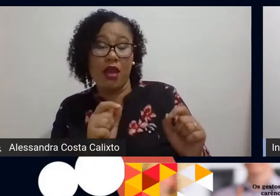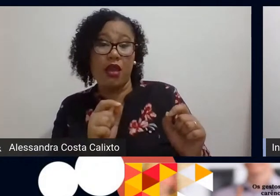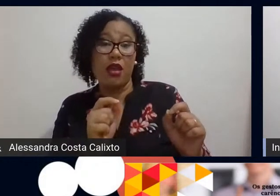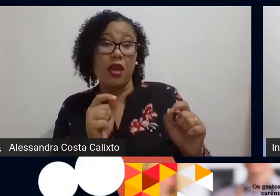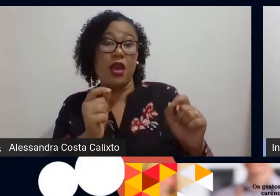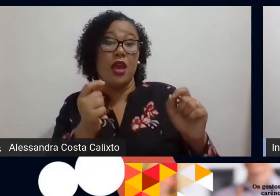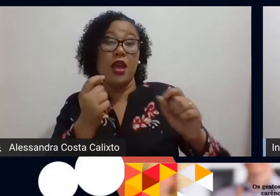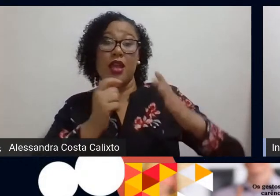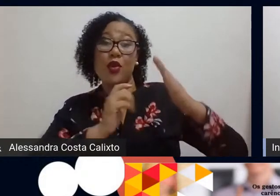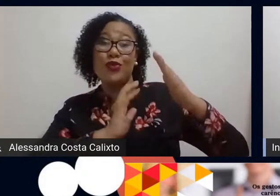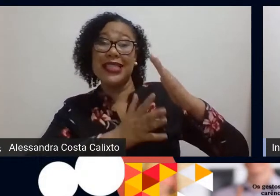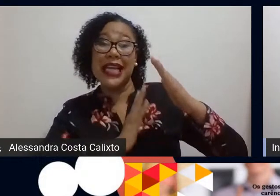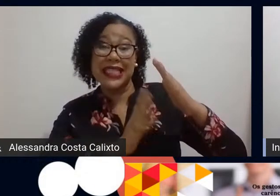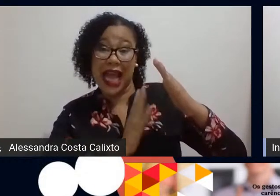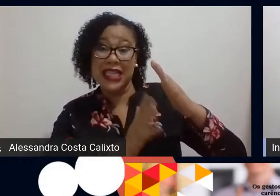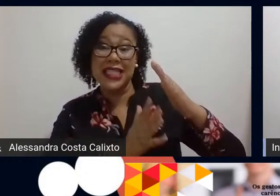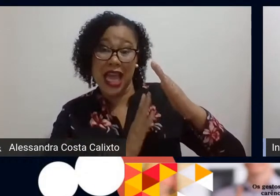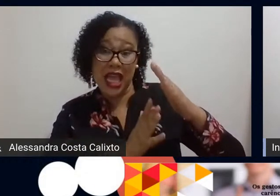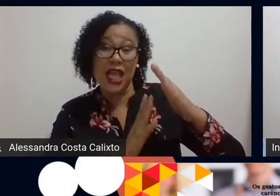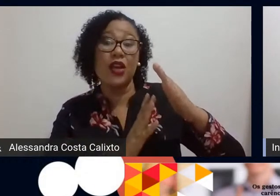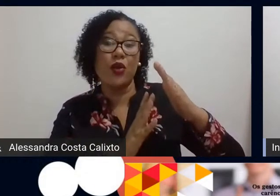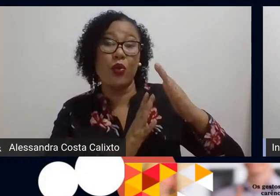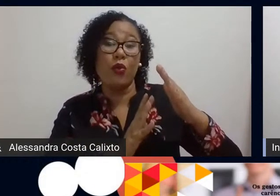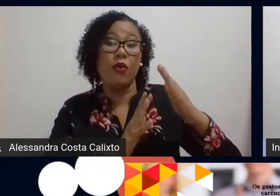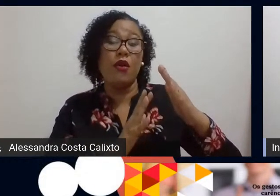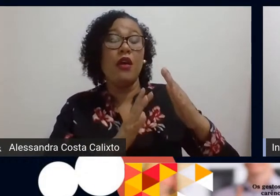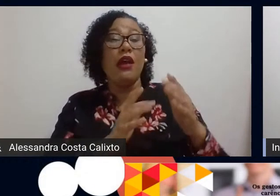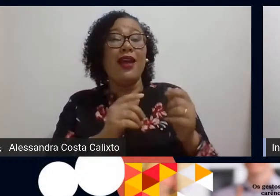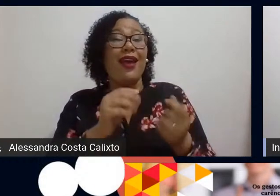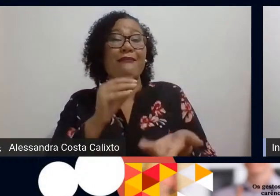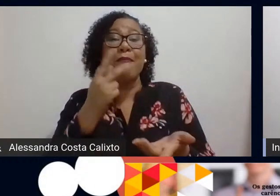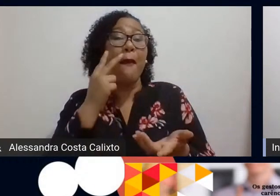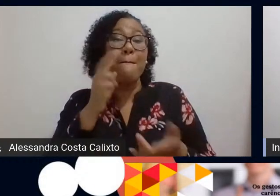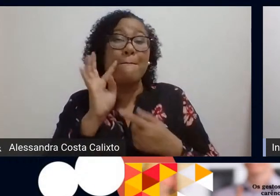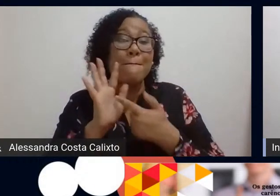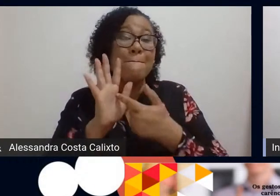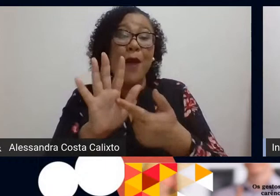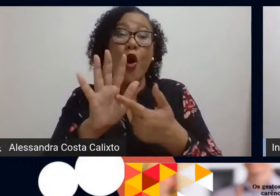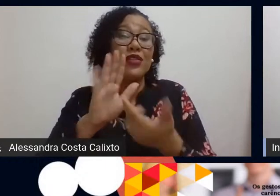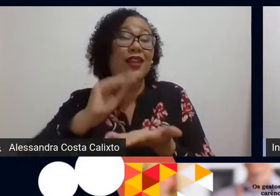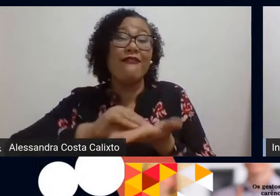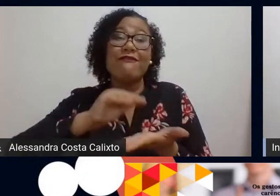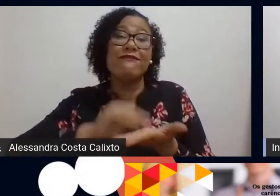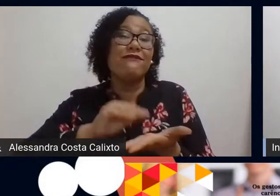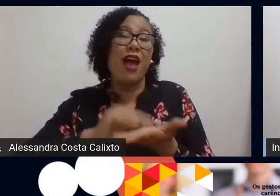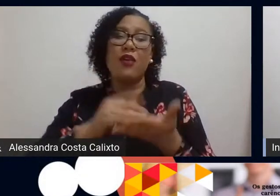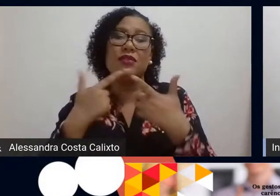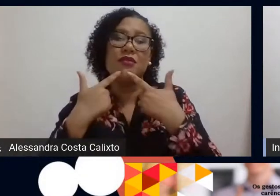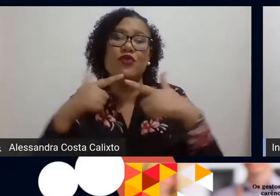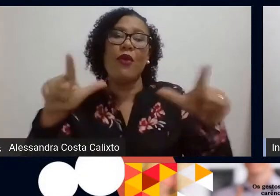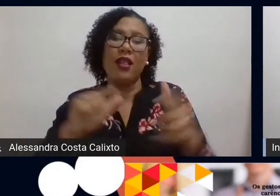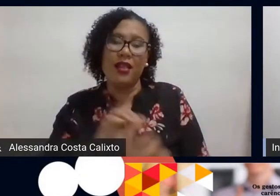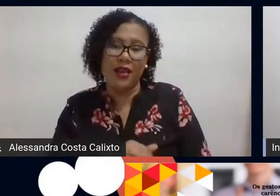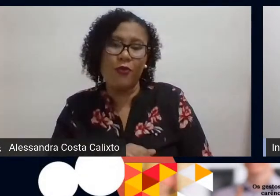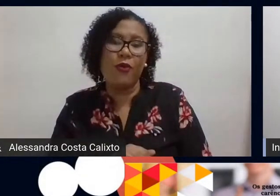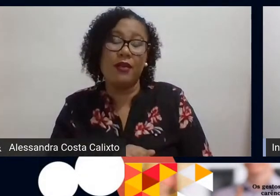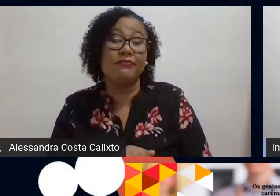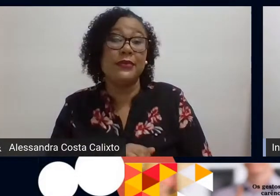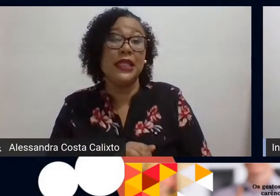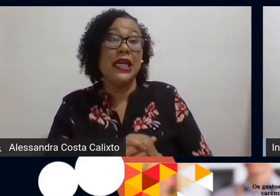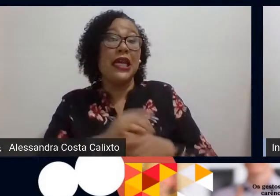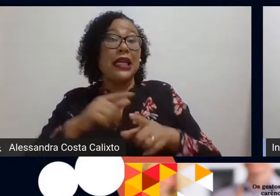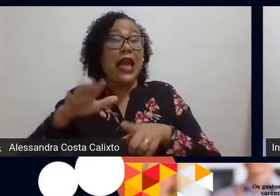Carvalho e um outro autor, eles citam o seguinte, que os sinais caseiros eles